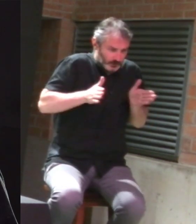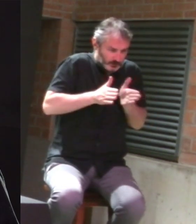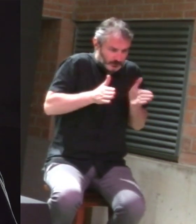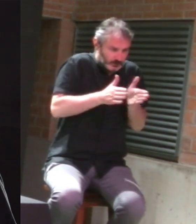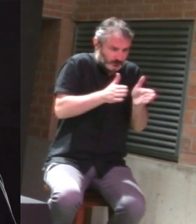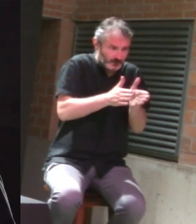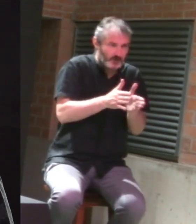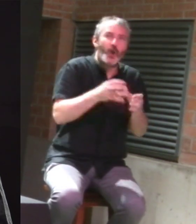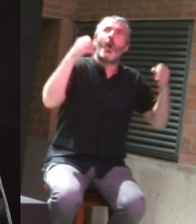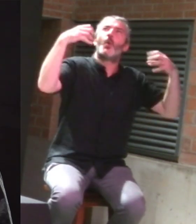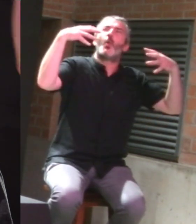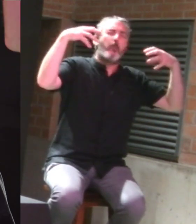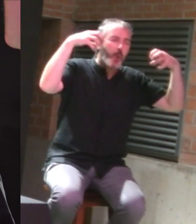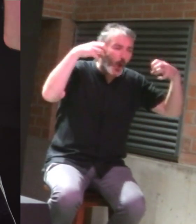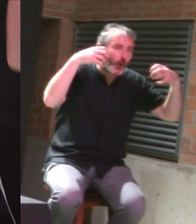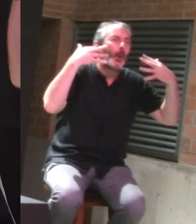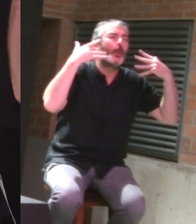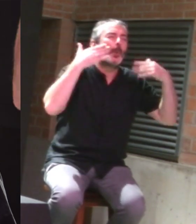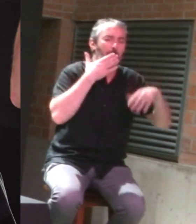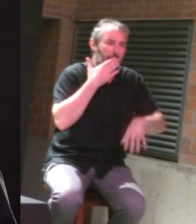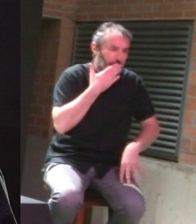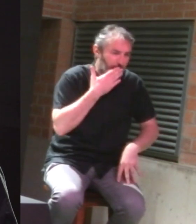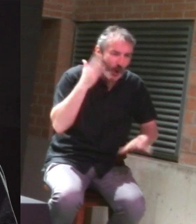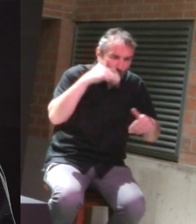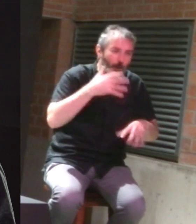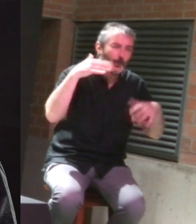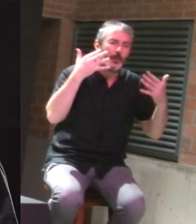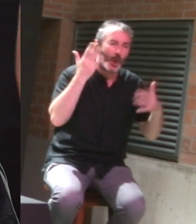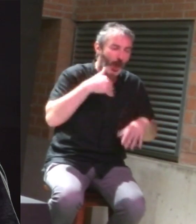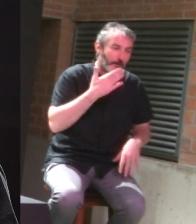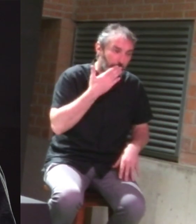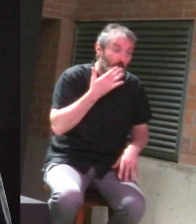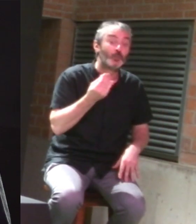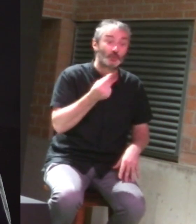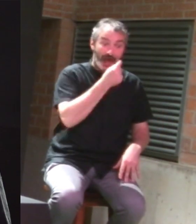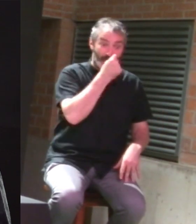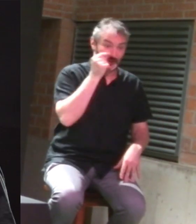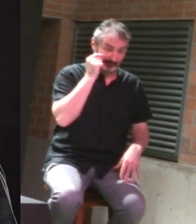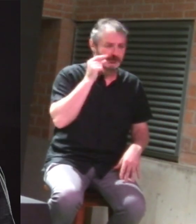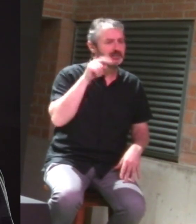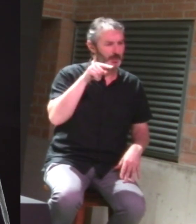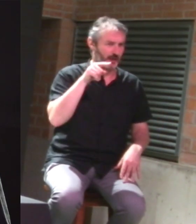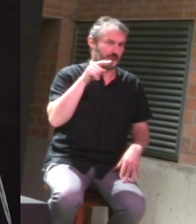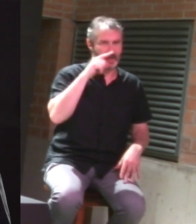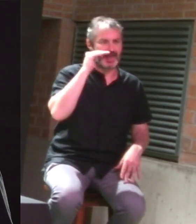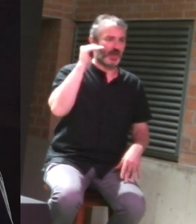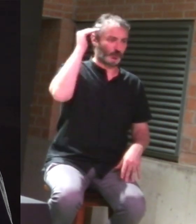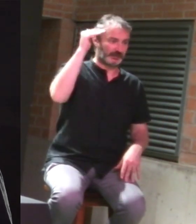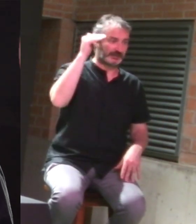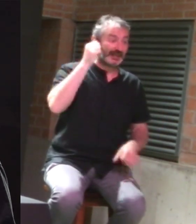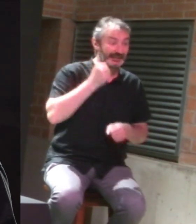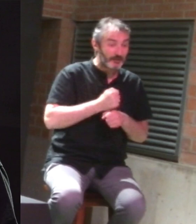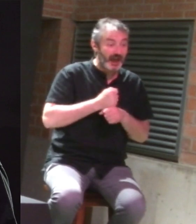eran lugares mal iluminados, mal ventilados, en los cuales adolescentes y adultas